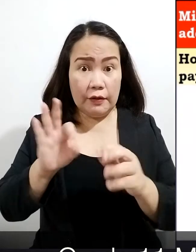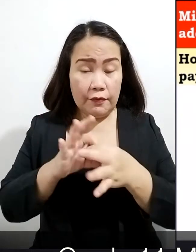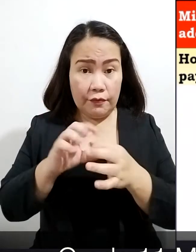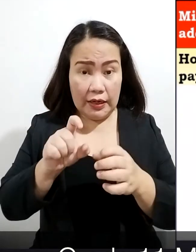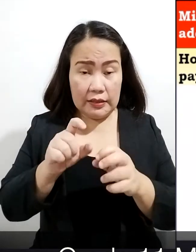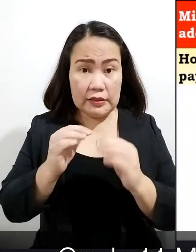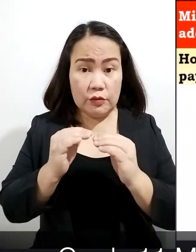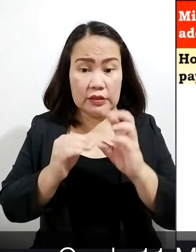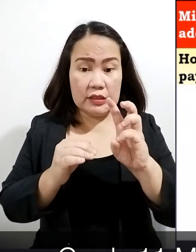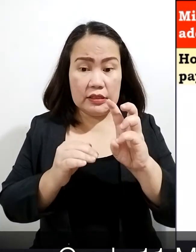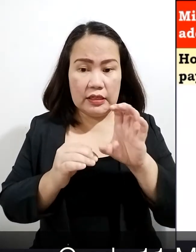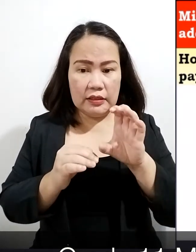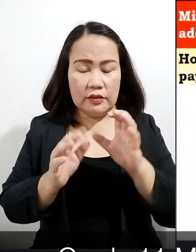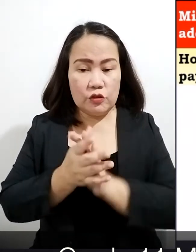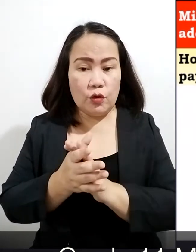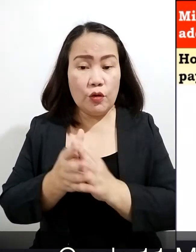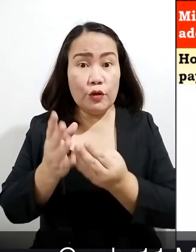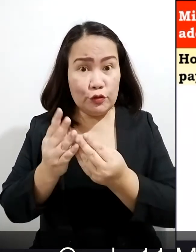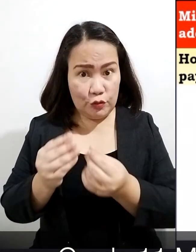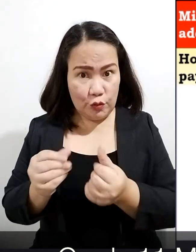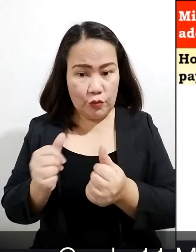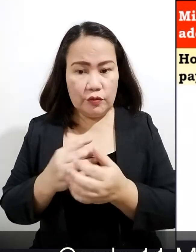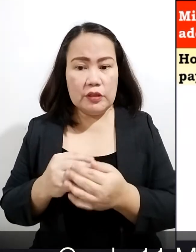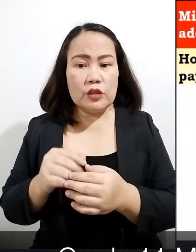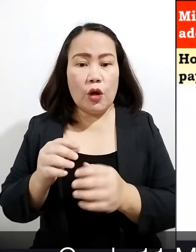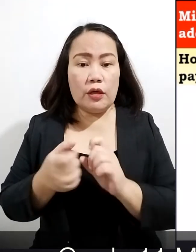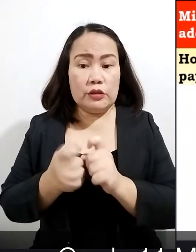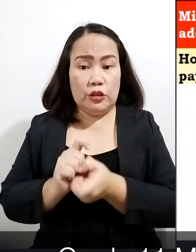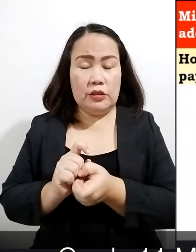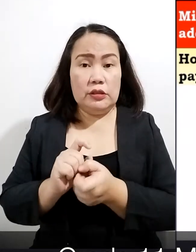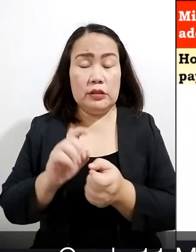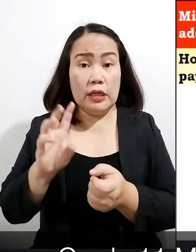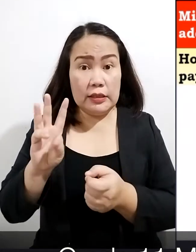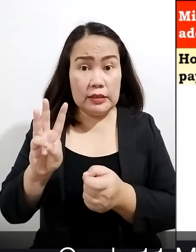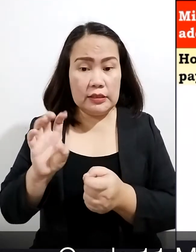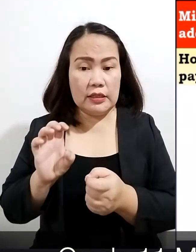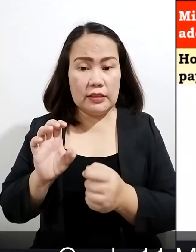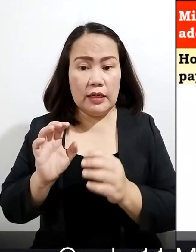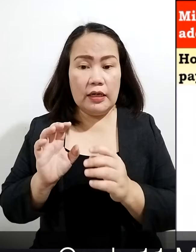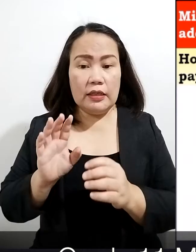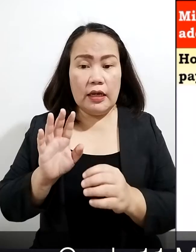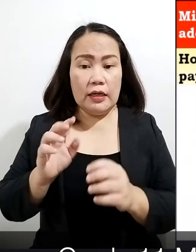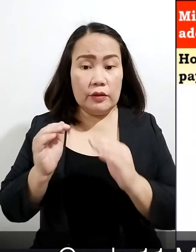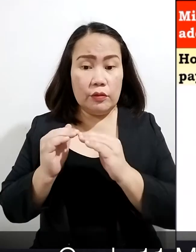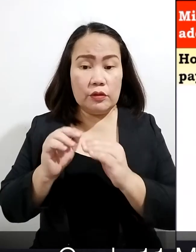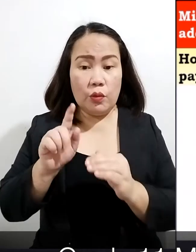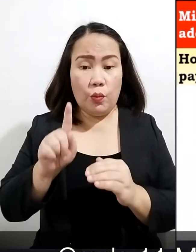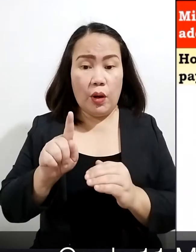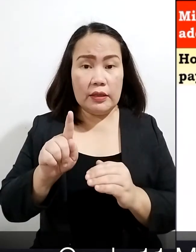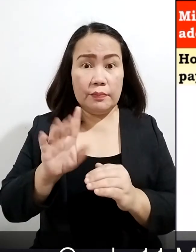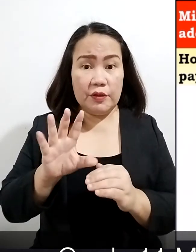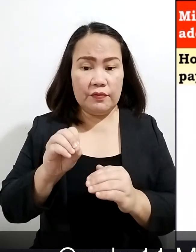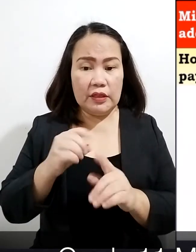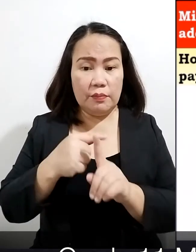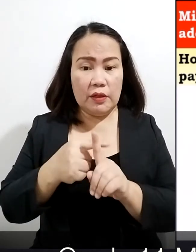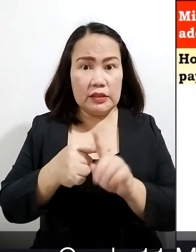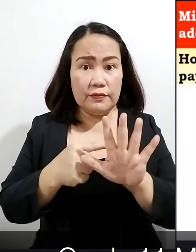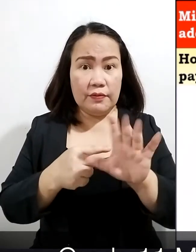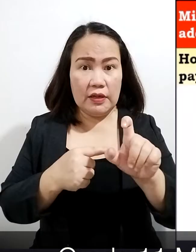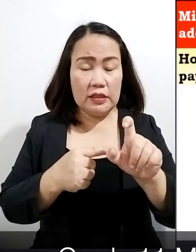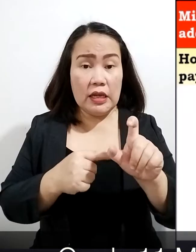of x na 600. Ayan, solve for x. Transpose natin yung 150 sa kabilang side ng